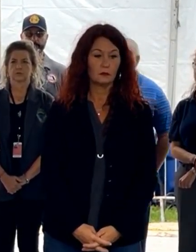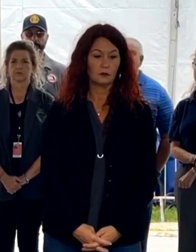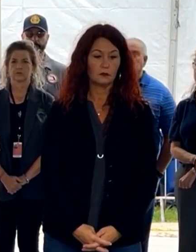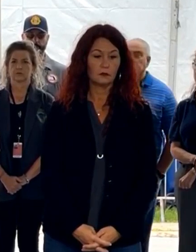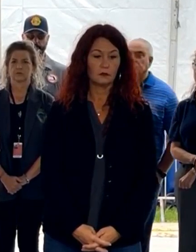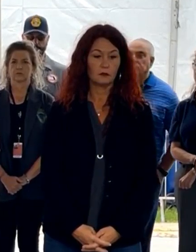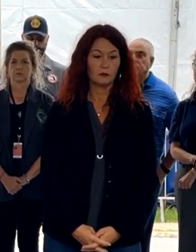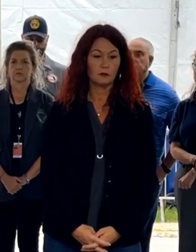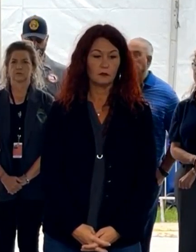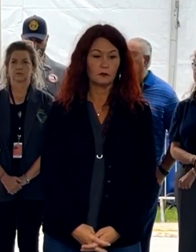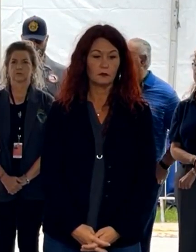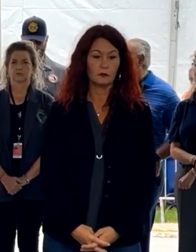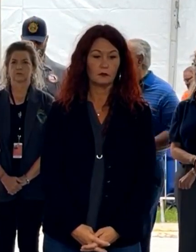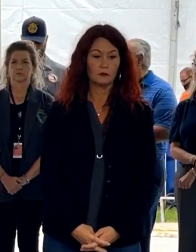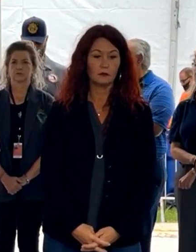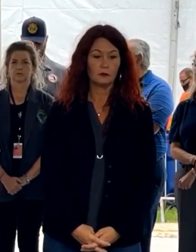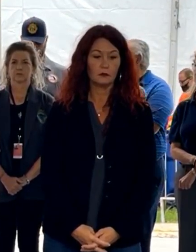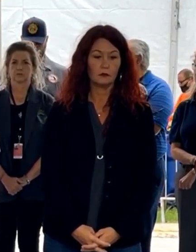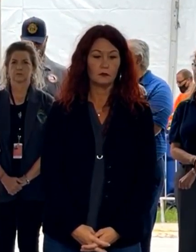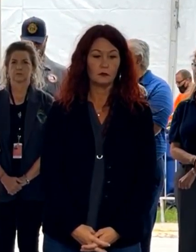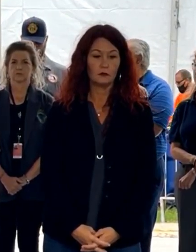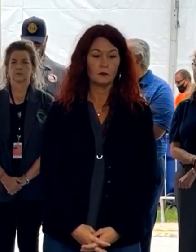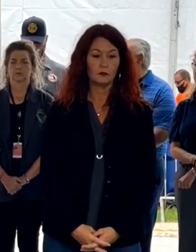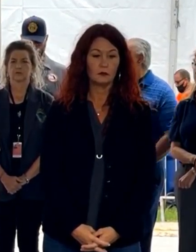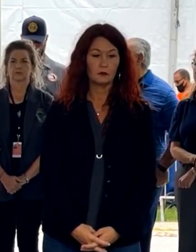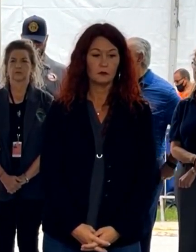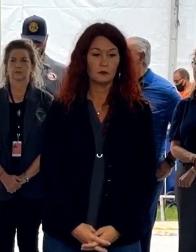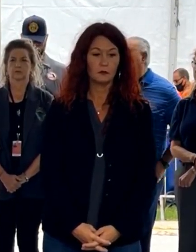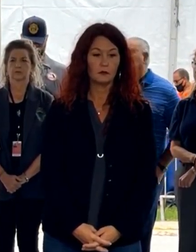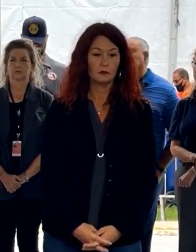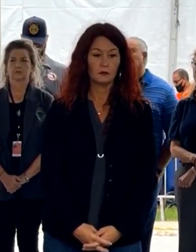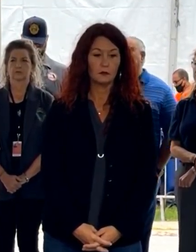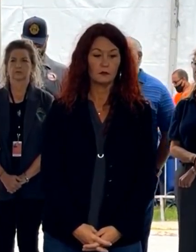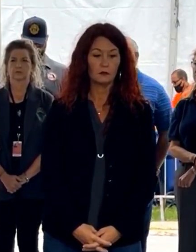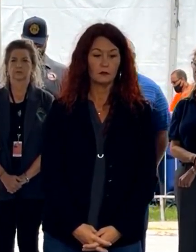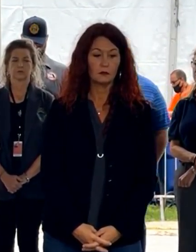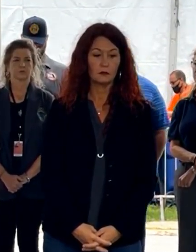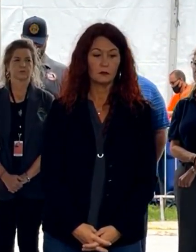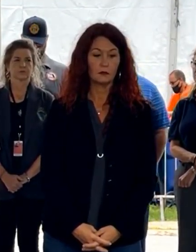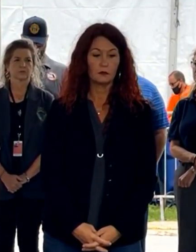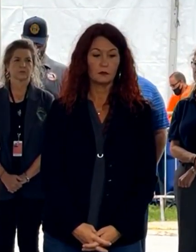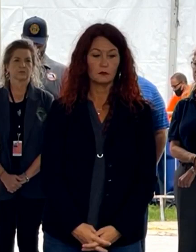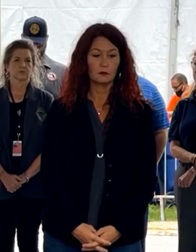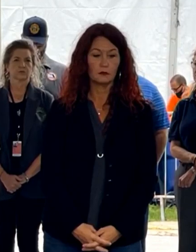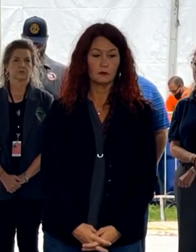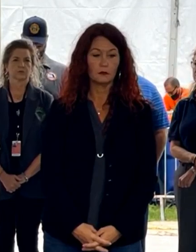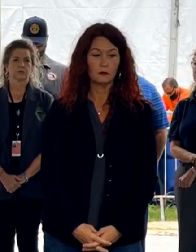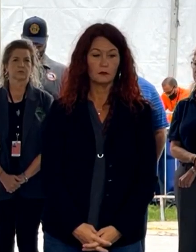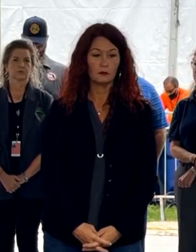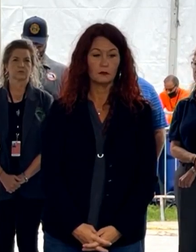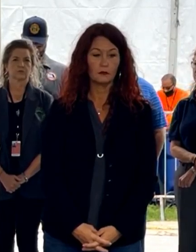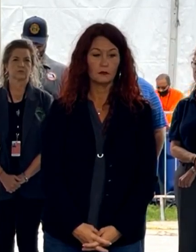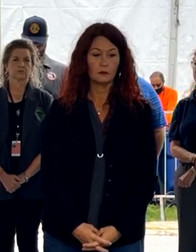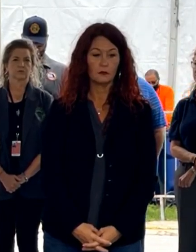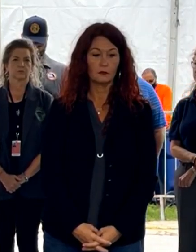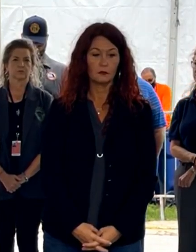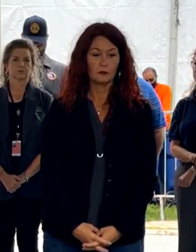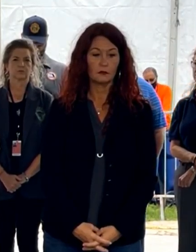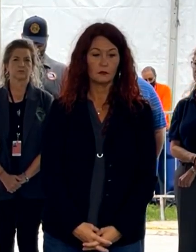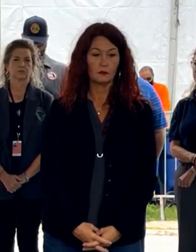potencialmente desaparecidas. Como mencionamos anteriormente, los detectives están realizando una